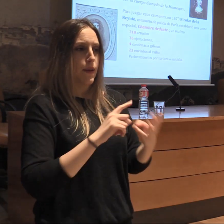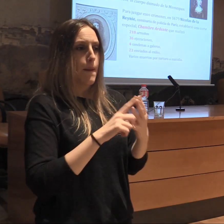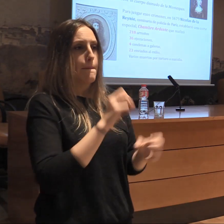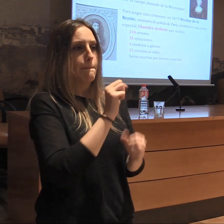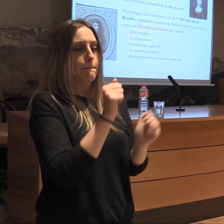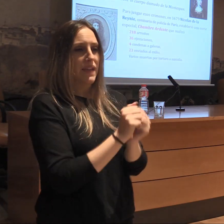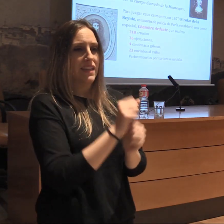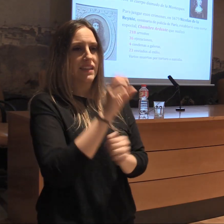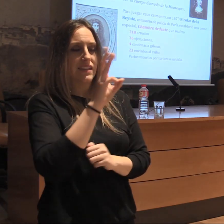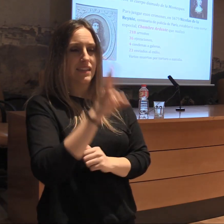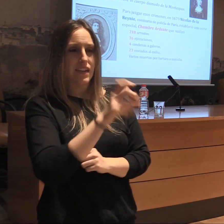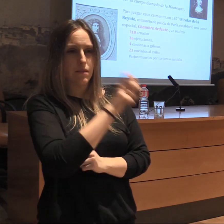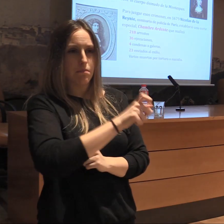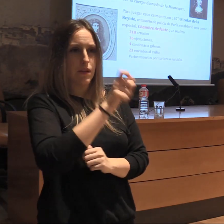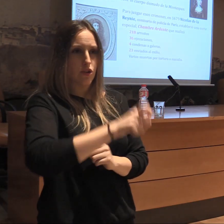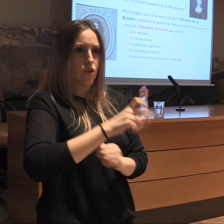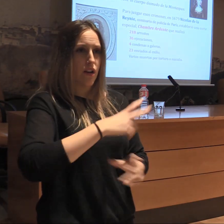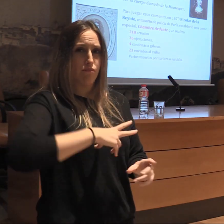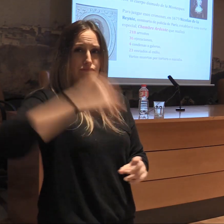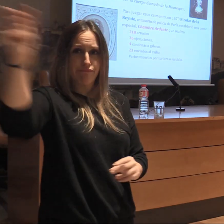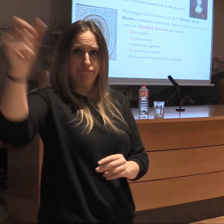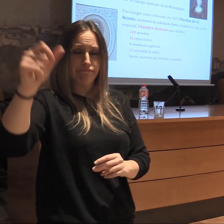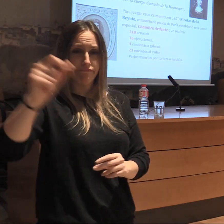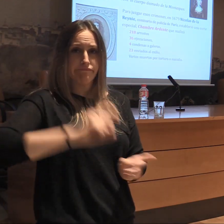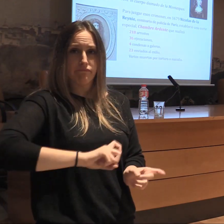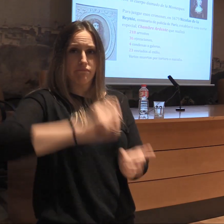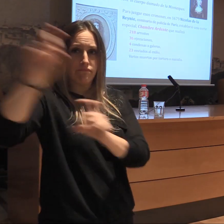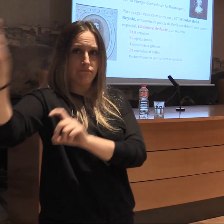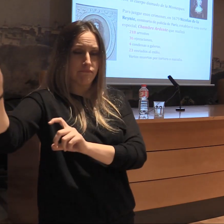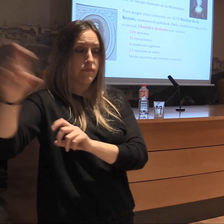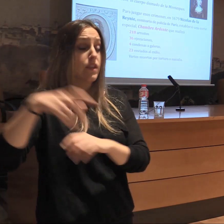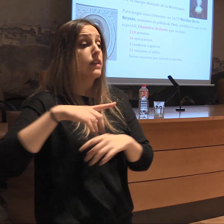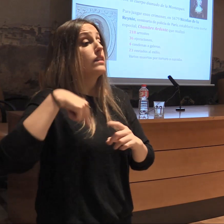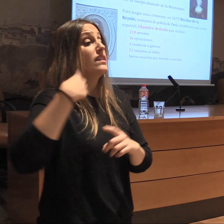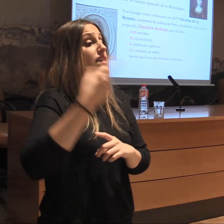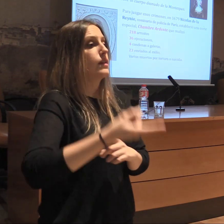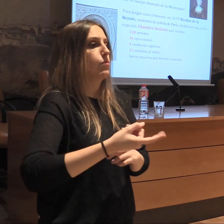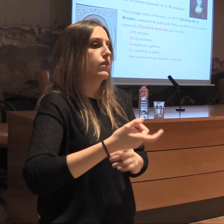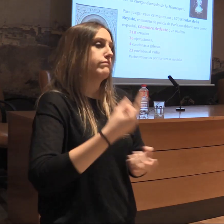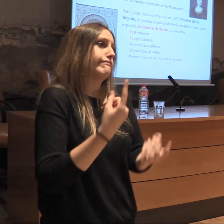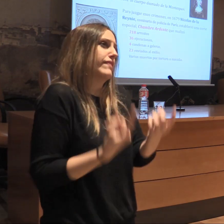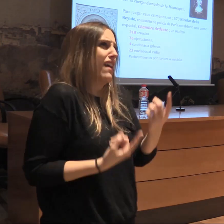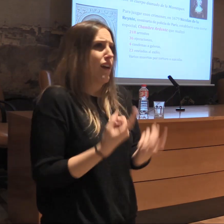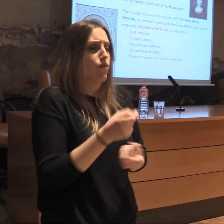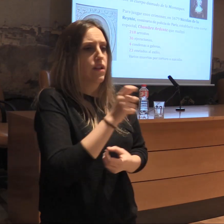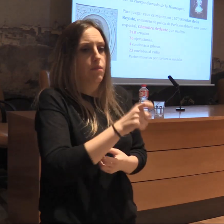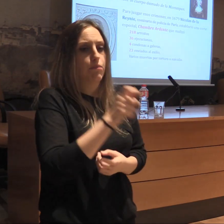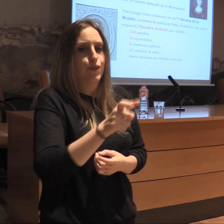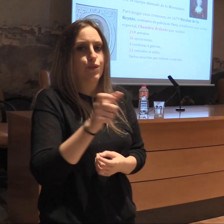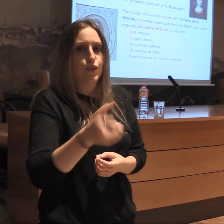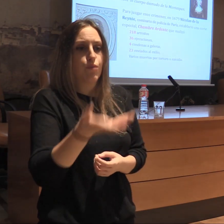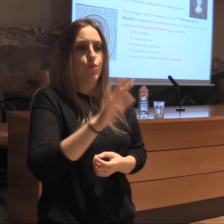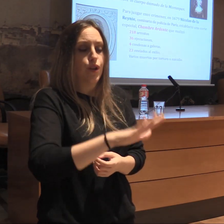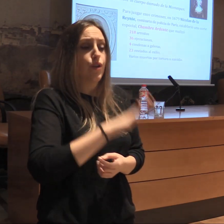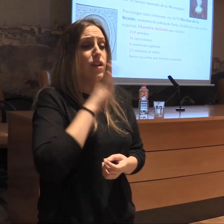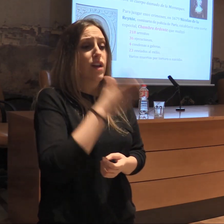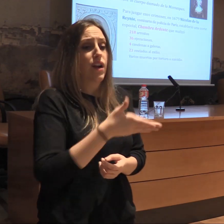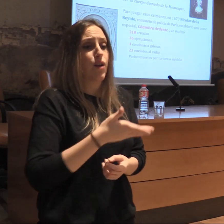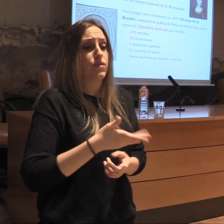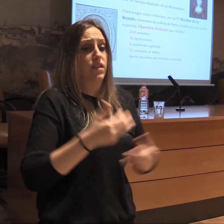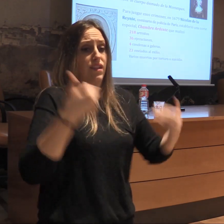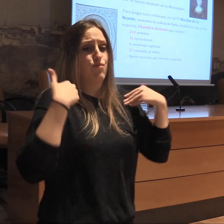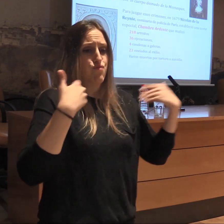personas enviadas al exilio y luego hubo varios muertos por suicidio o por las torturas.